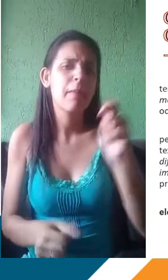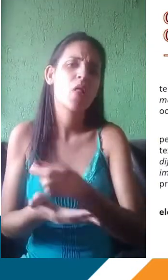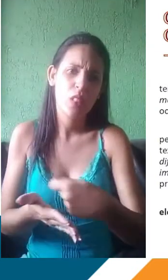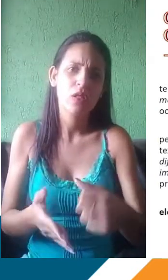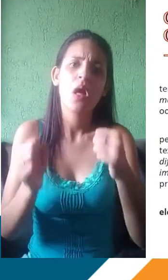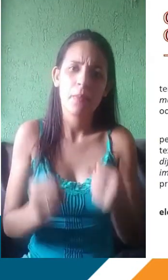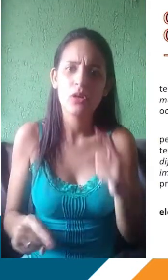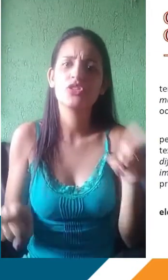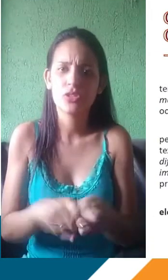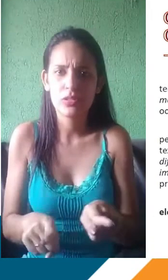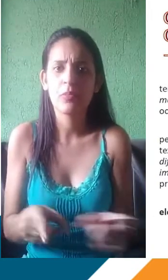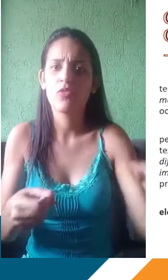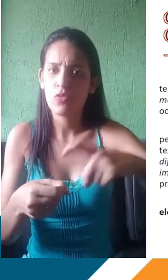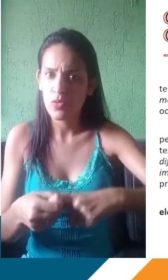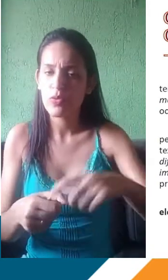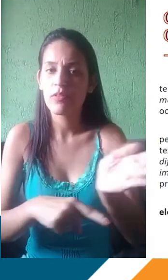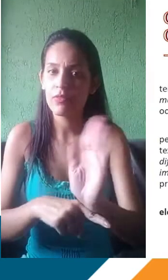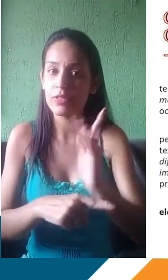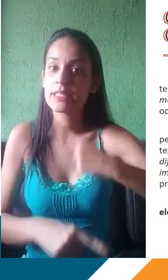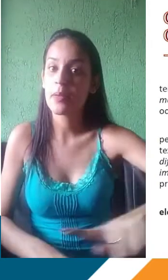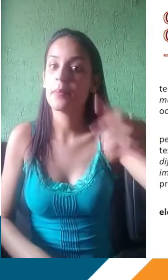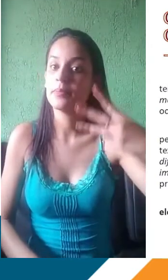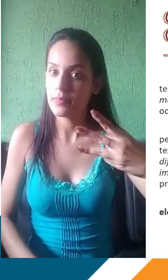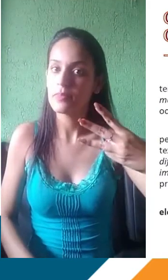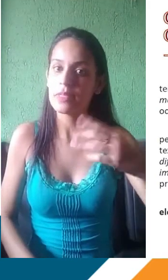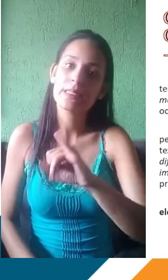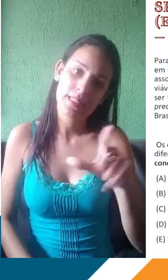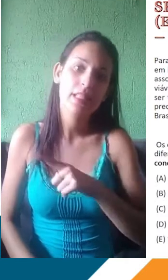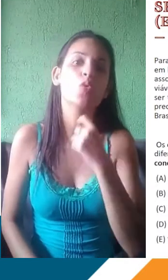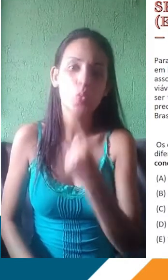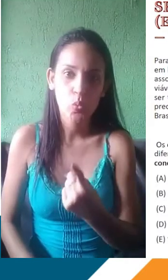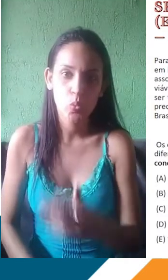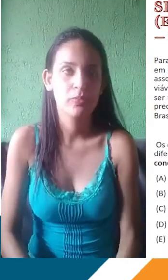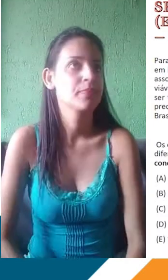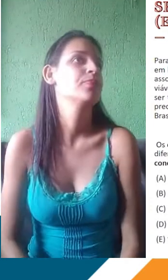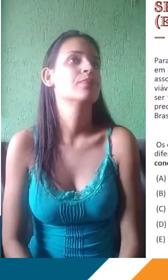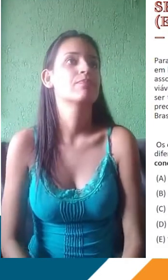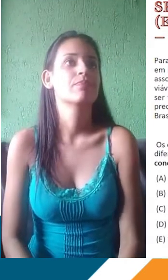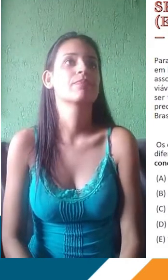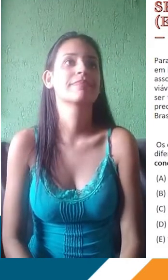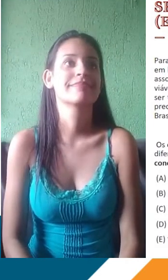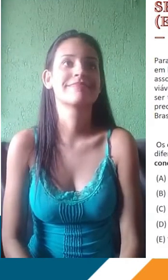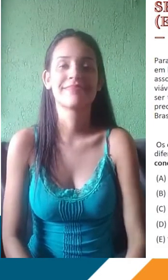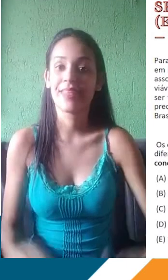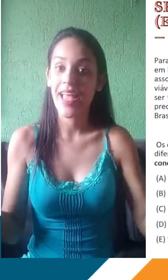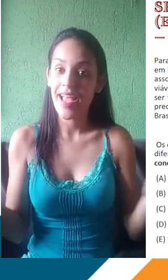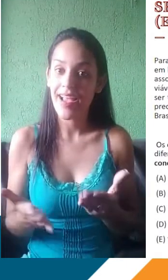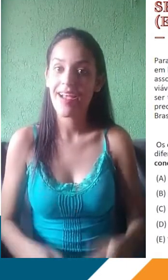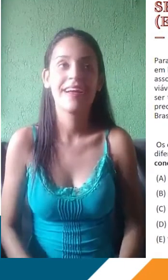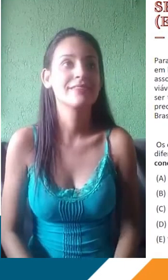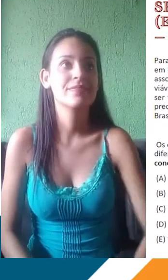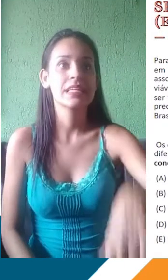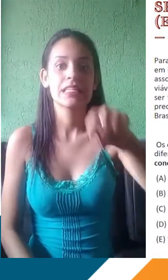sugiro voltar ao vídeo da semana 3 para retirar algumas dúvidas. Agora vamos à nossa quarta questão, a questão de